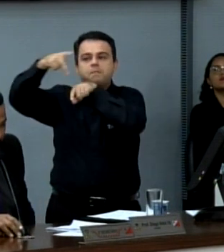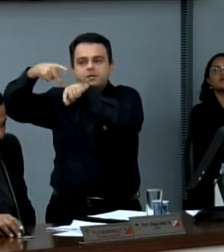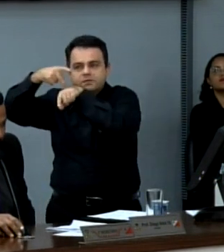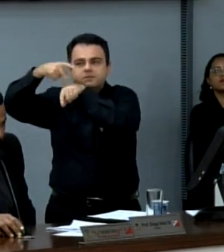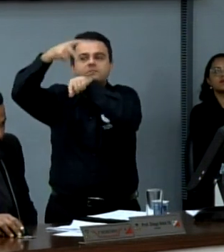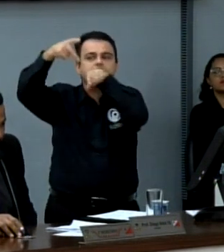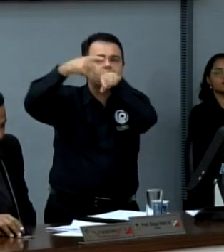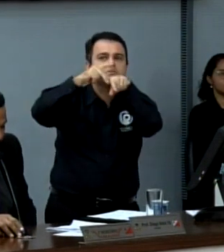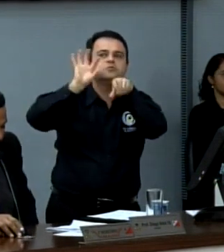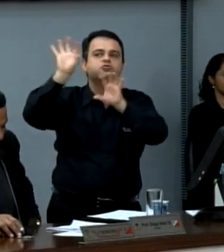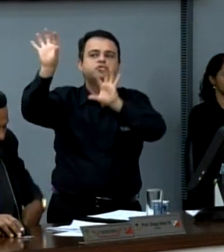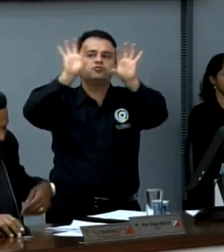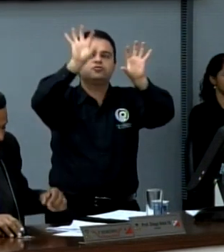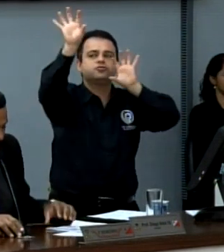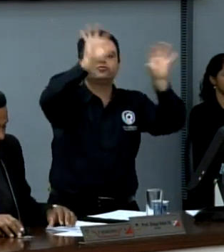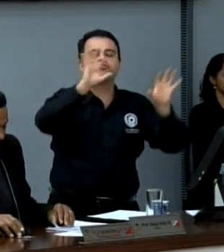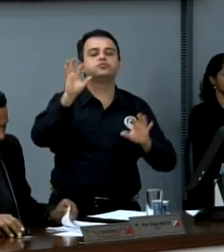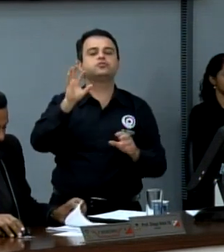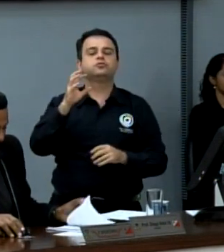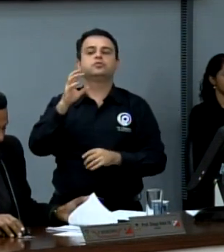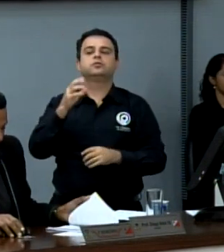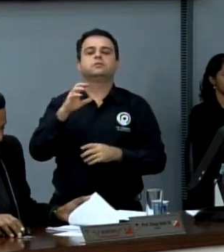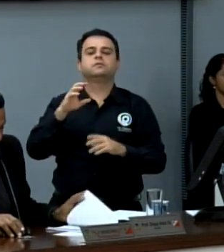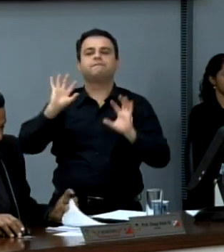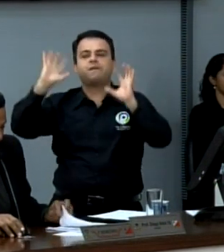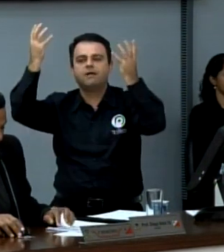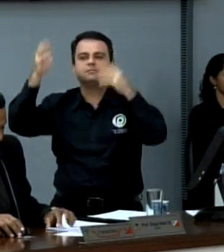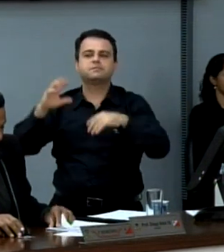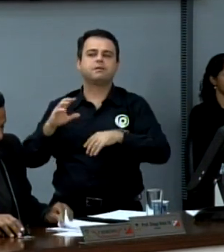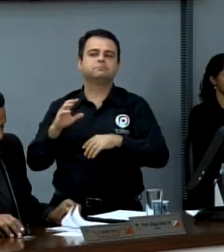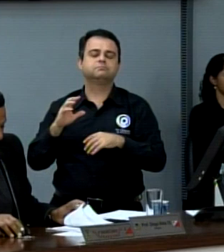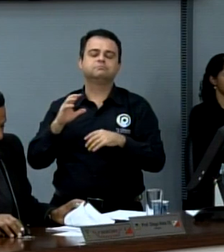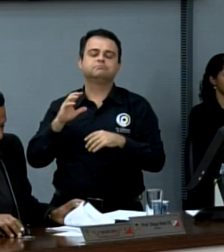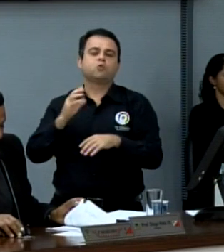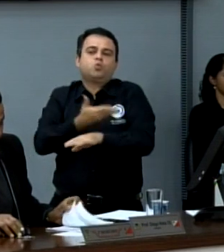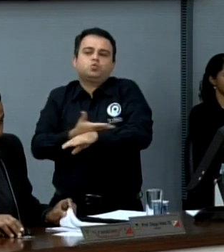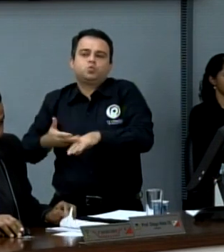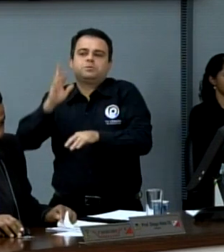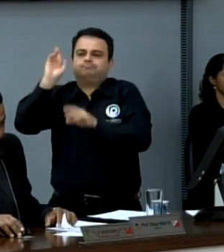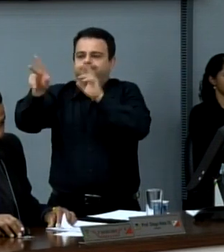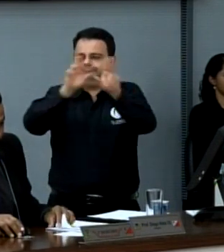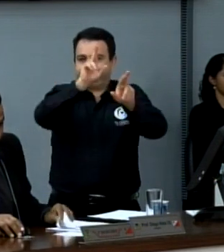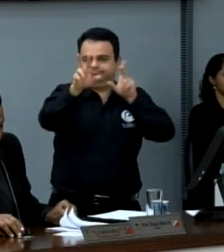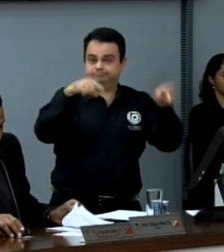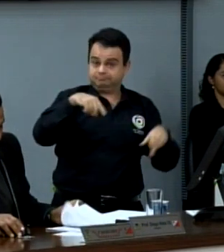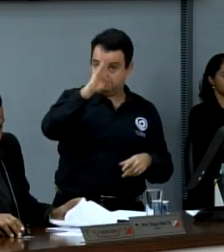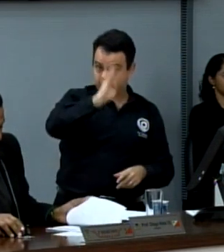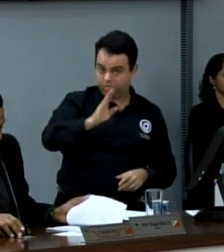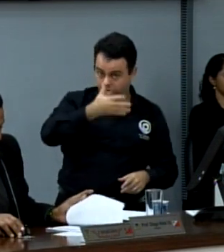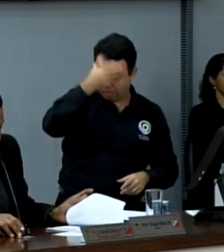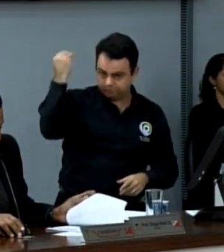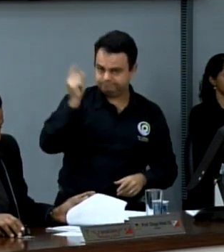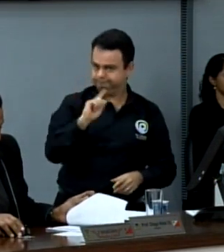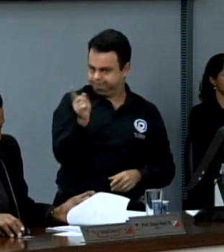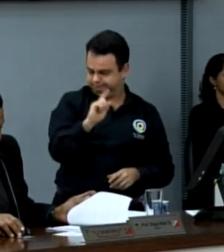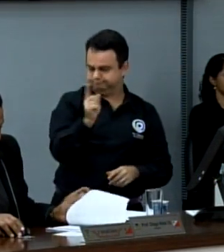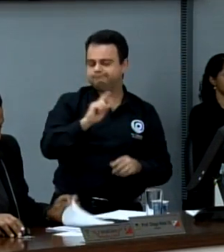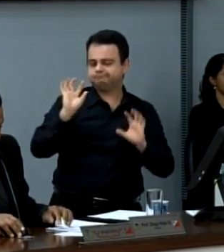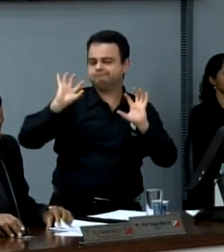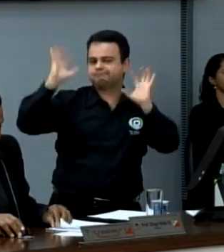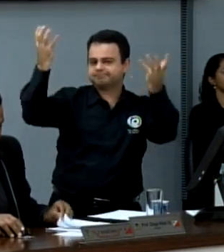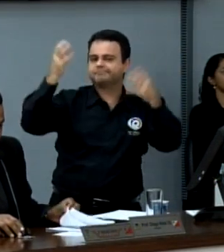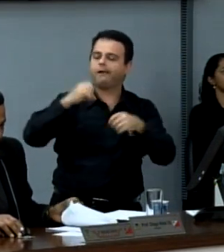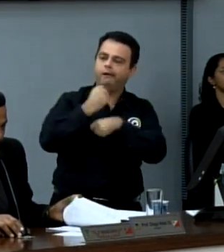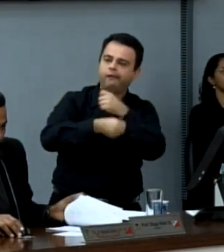é num dia diferente mas não quero deixar de passar em branco esse dia aqui no Brasil e também gostaria de já deixar